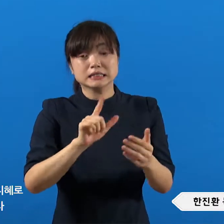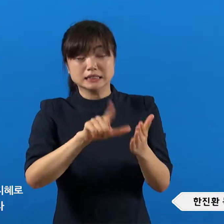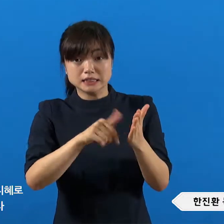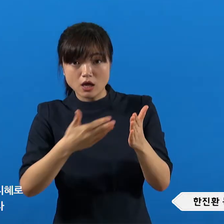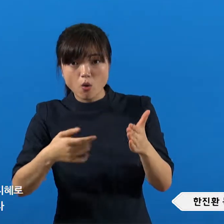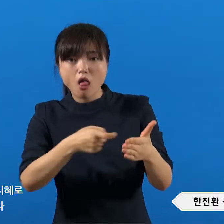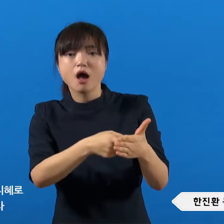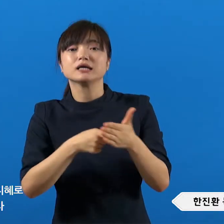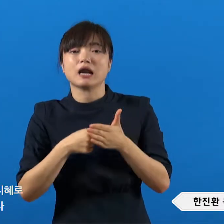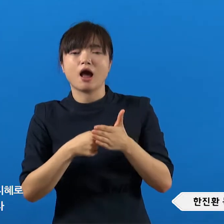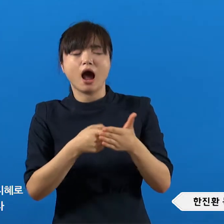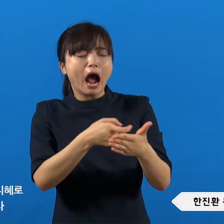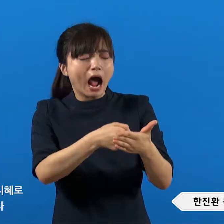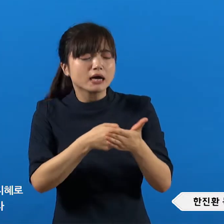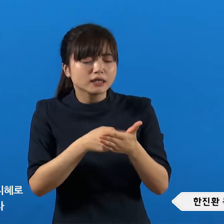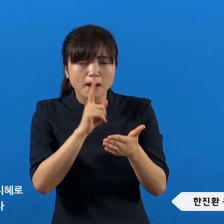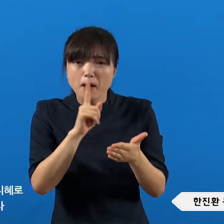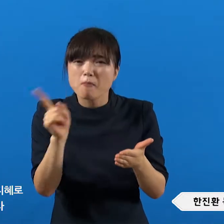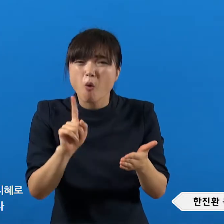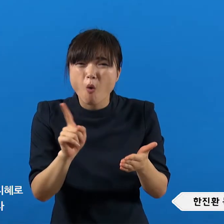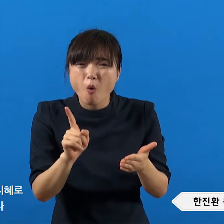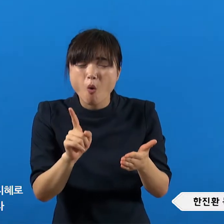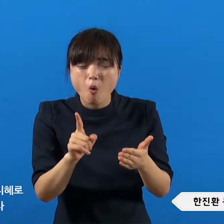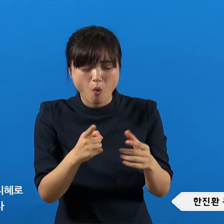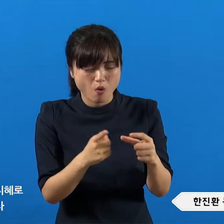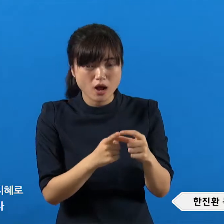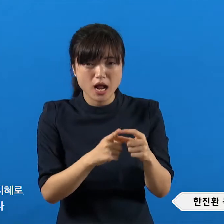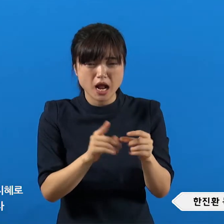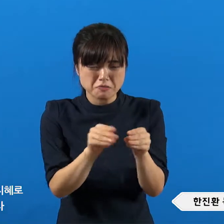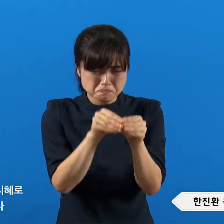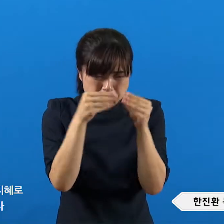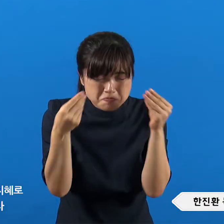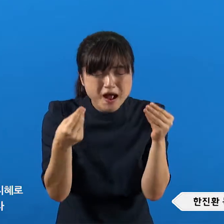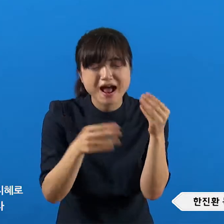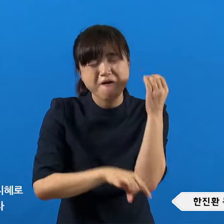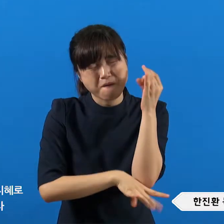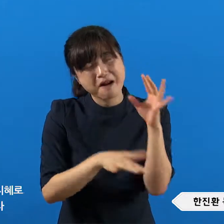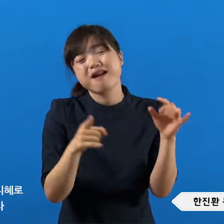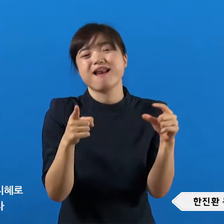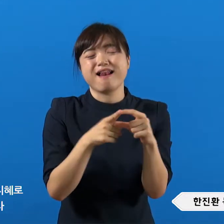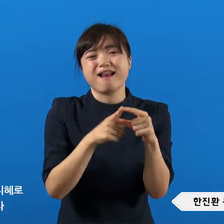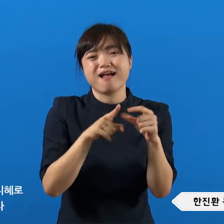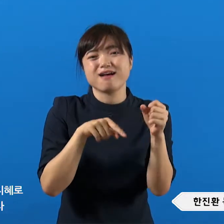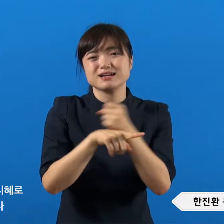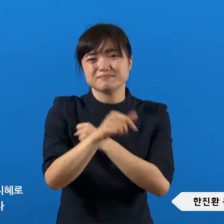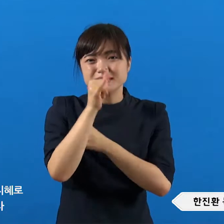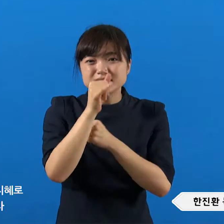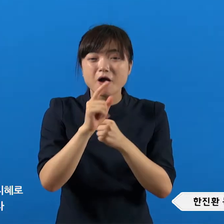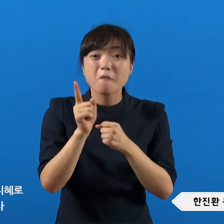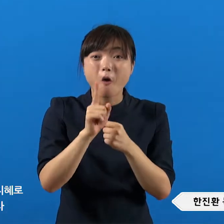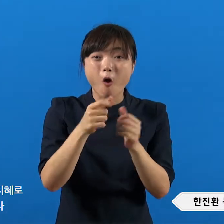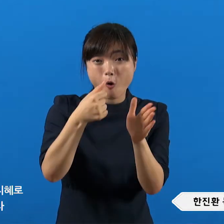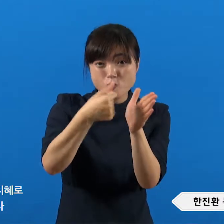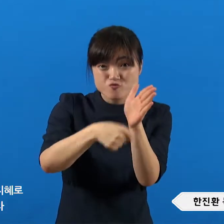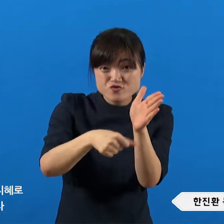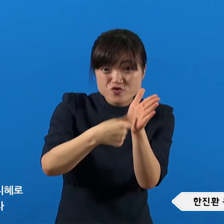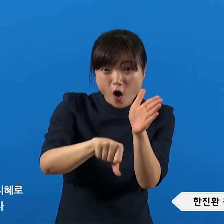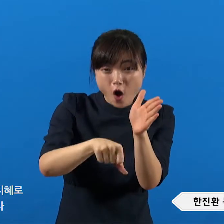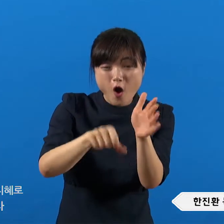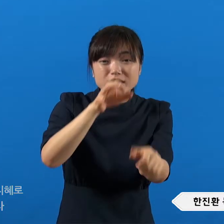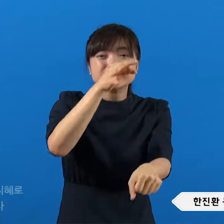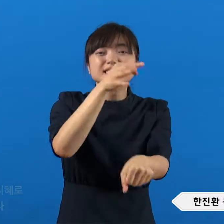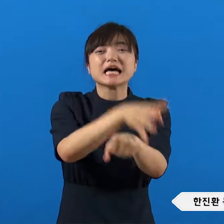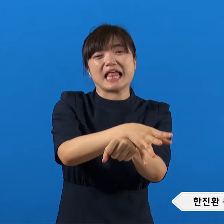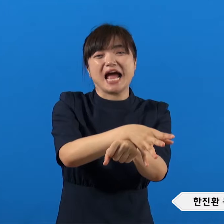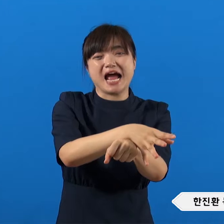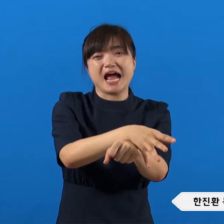아끼라. 아끼라는 단어가 참 이 원어가 재밌는 단어입니다. 이건 물건을